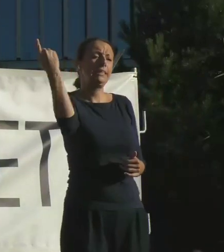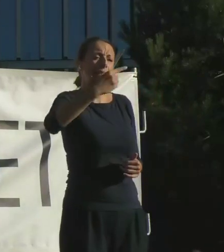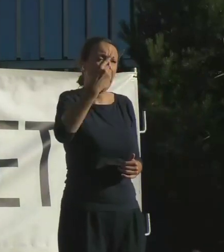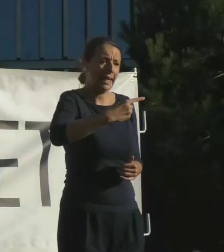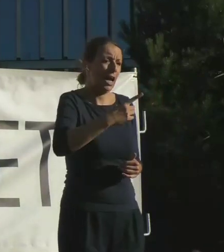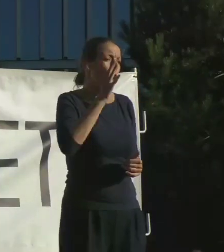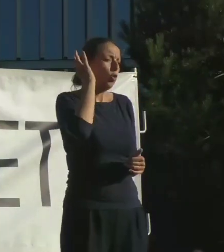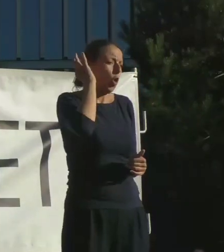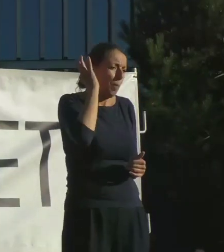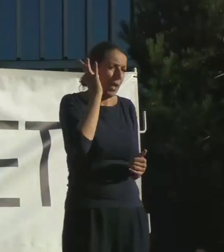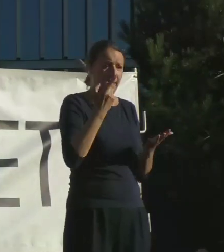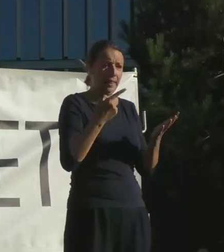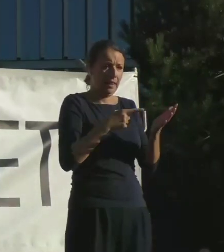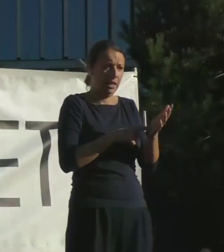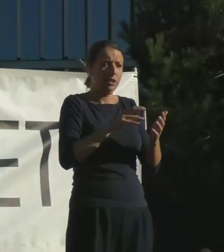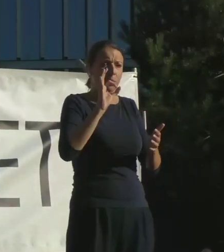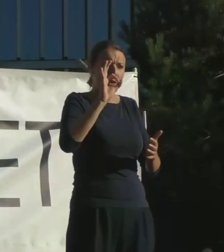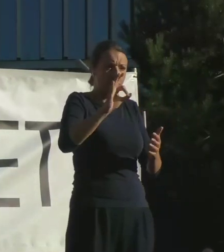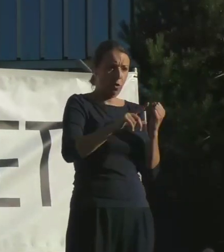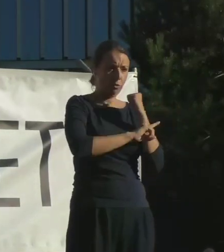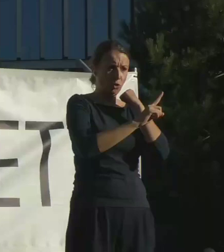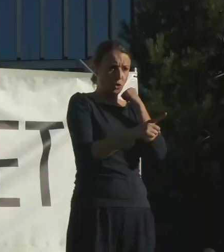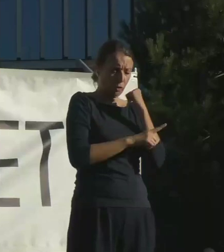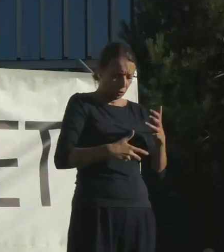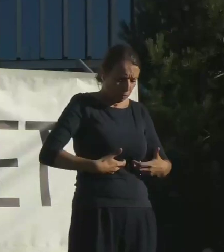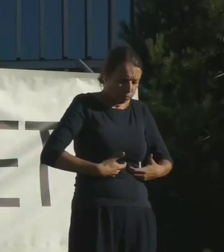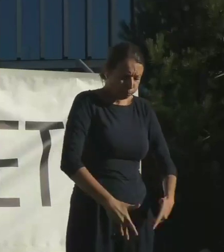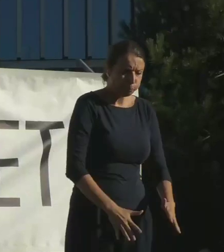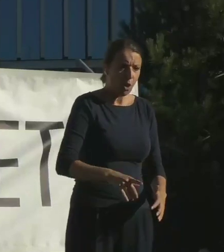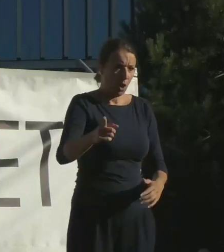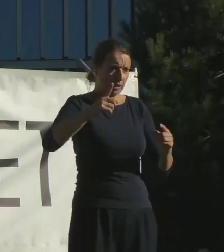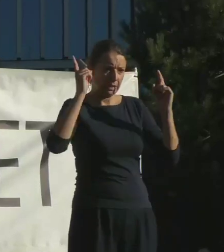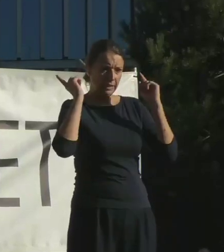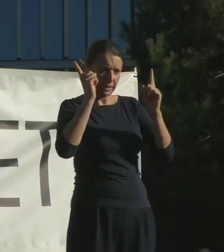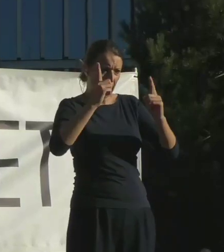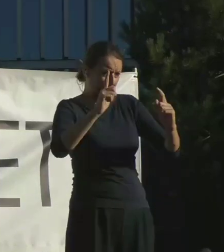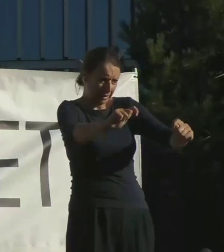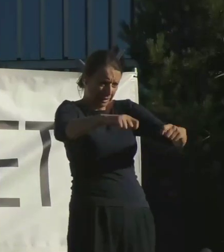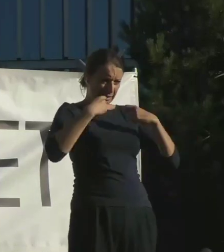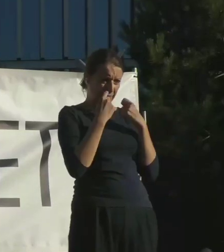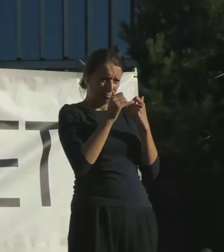kobietom ronienia niechcianych ciąż. To trzeba podkreślić.